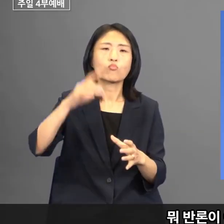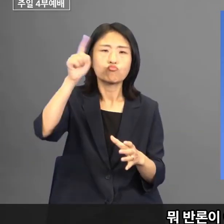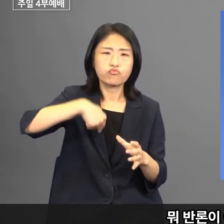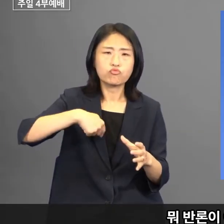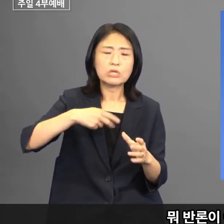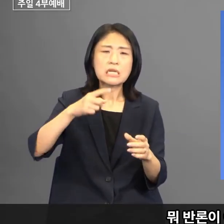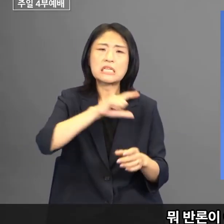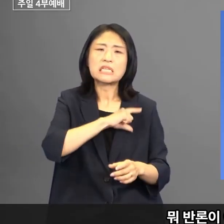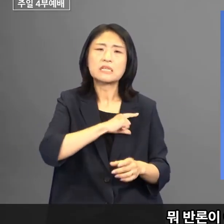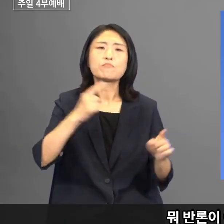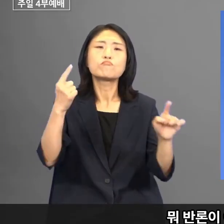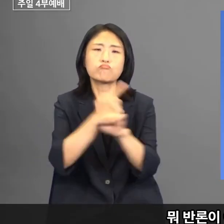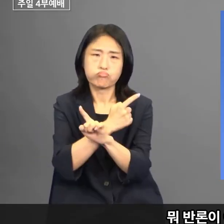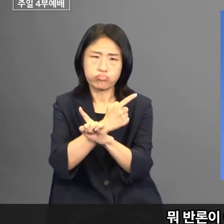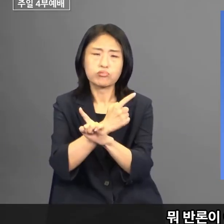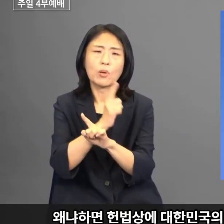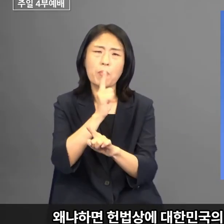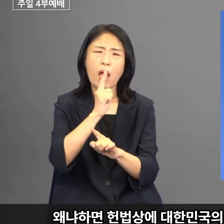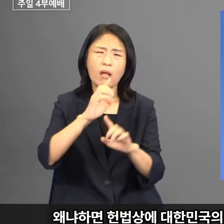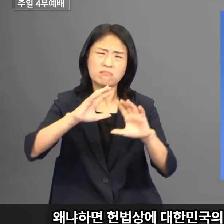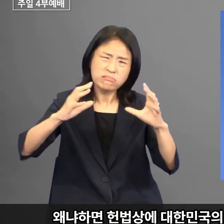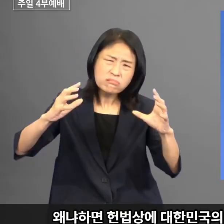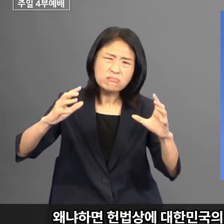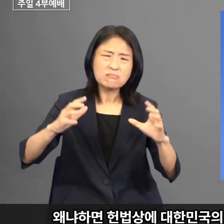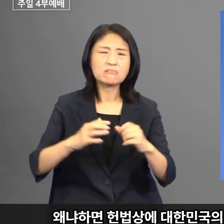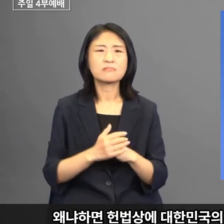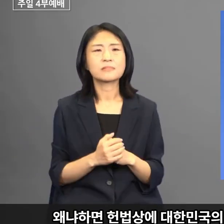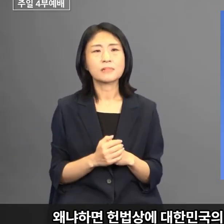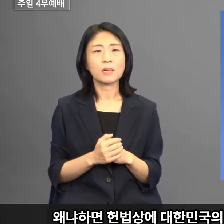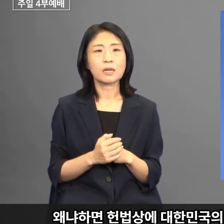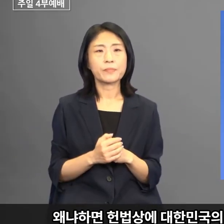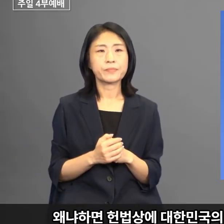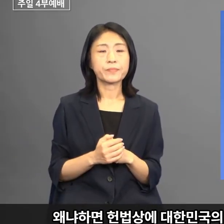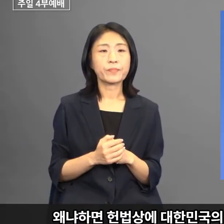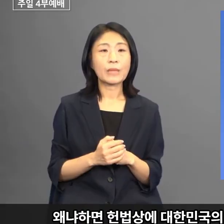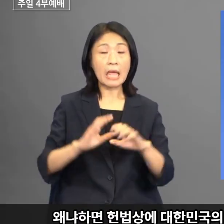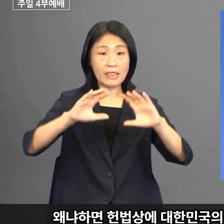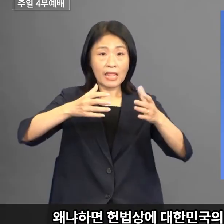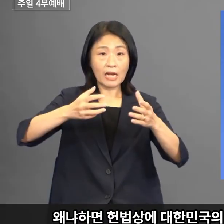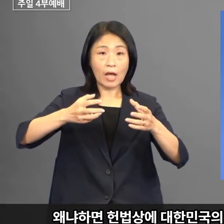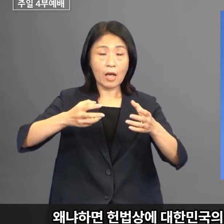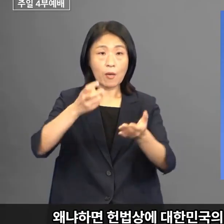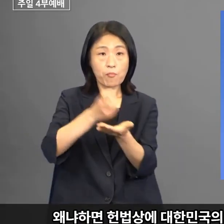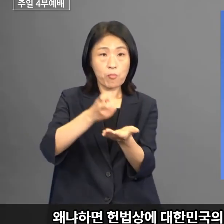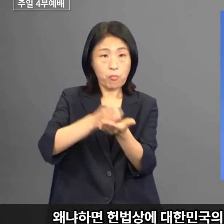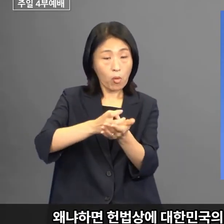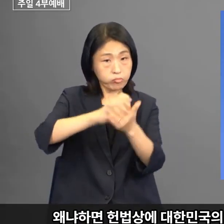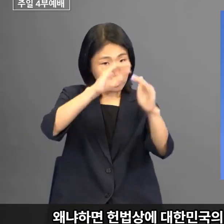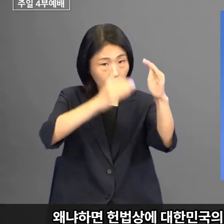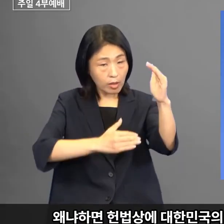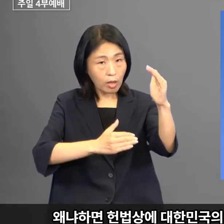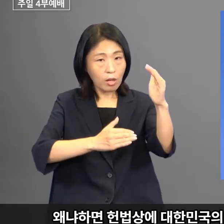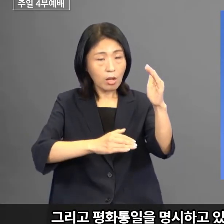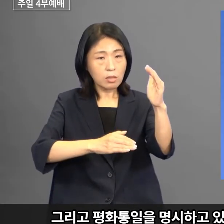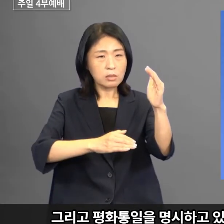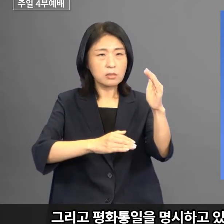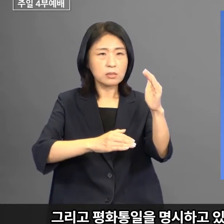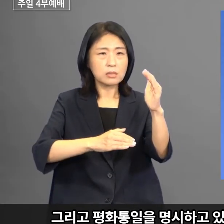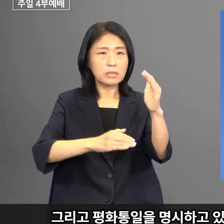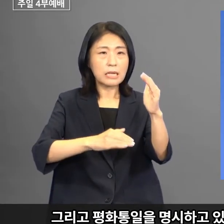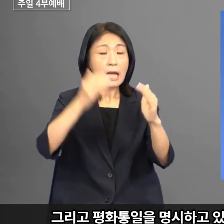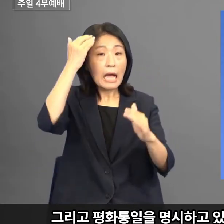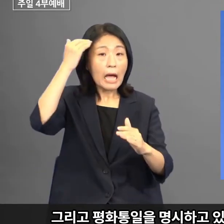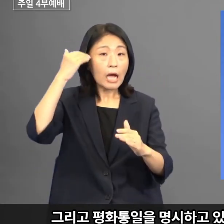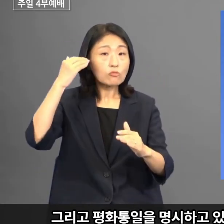뭐 반론이 어마어마하죠. 왜냐하면 여러분, 헌법상에 대한민국의 영토는 북한을 포함하고 있습니다.